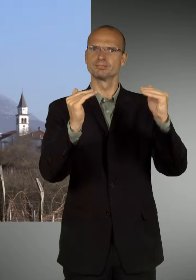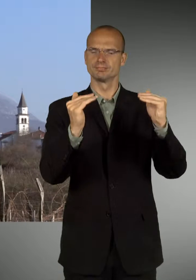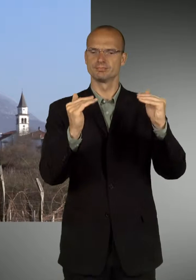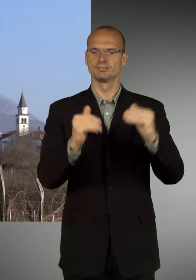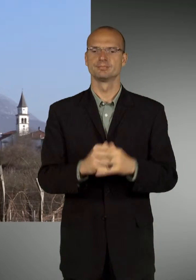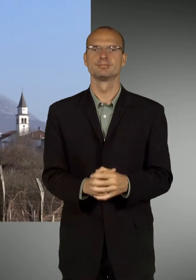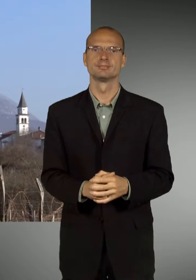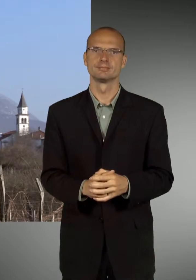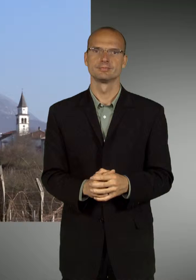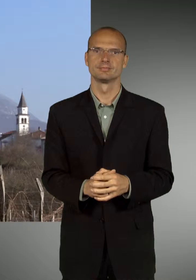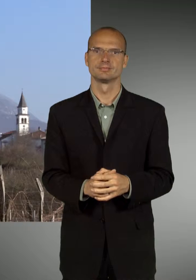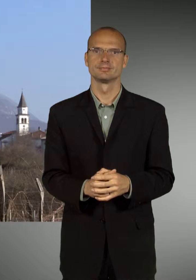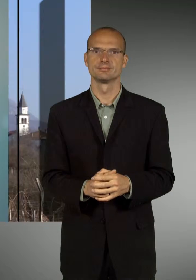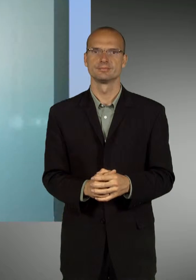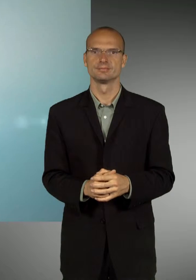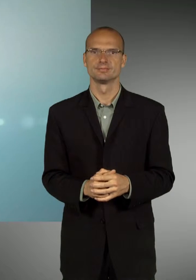in Italia.